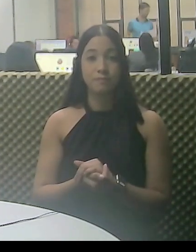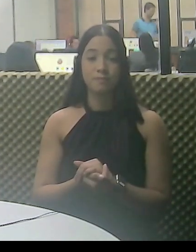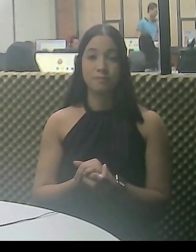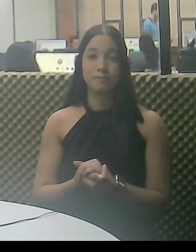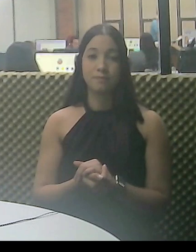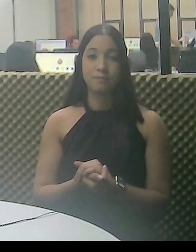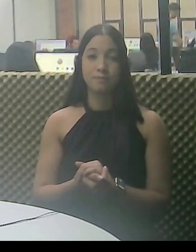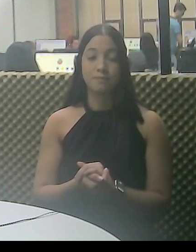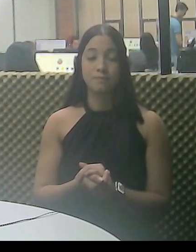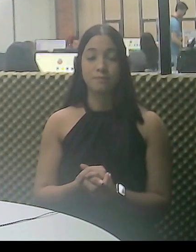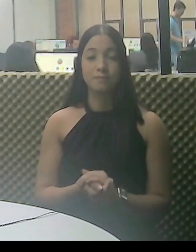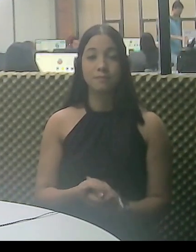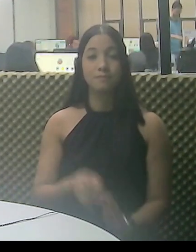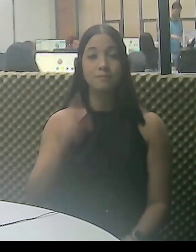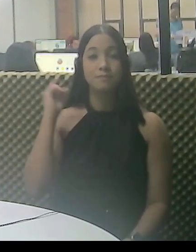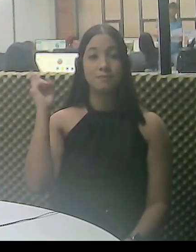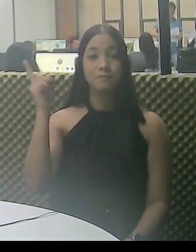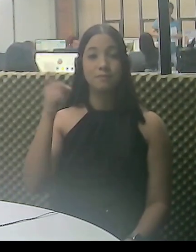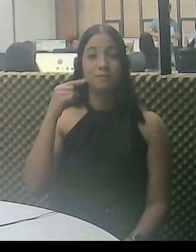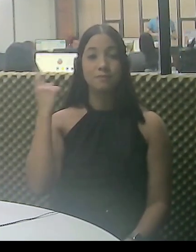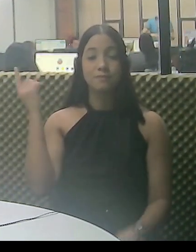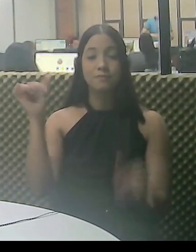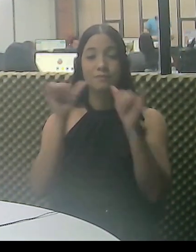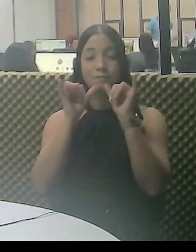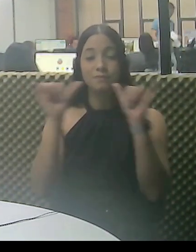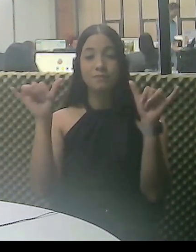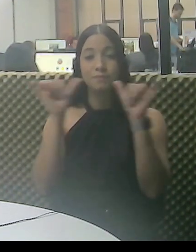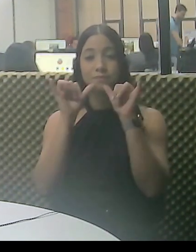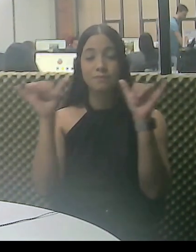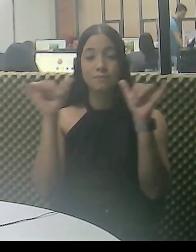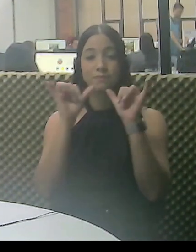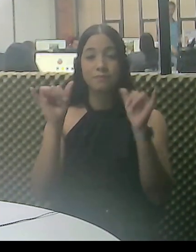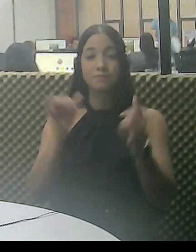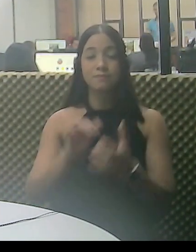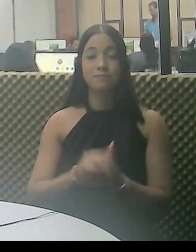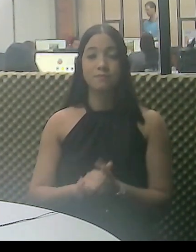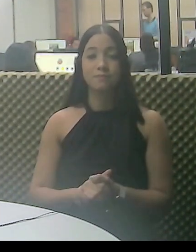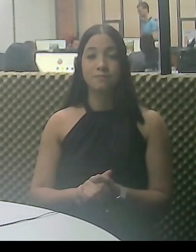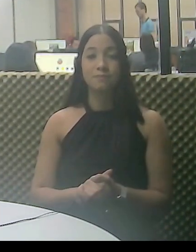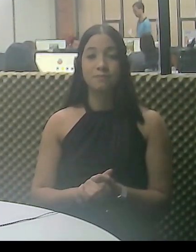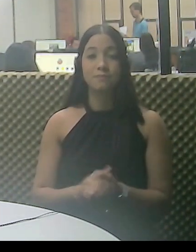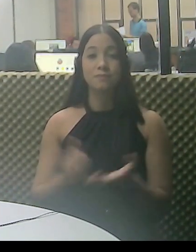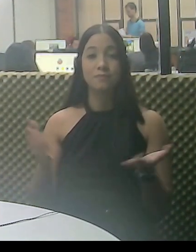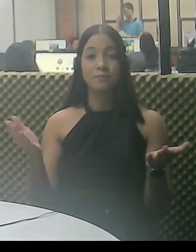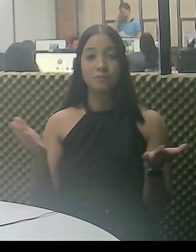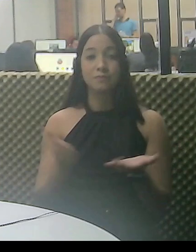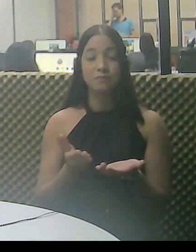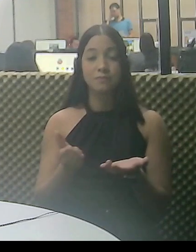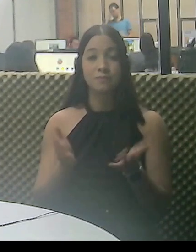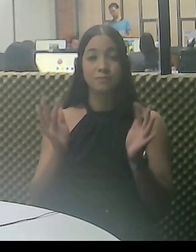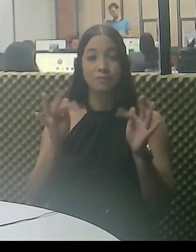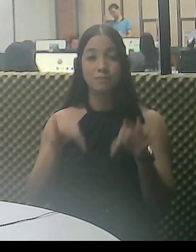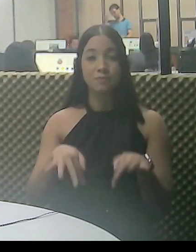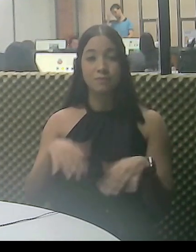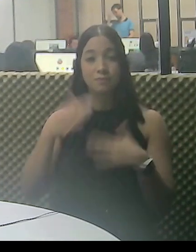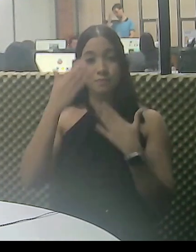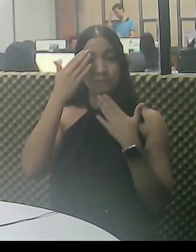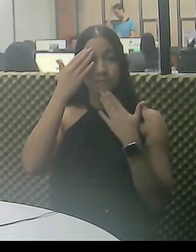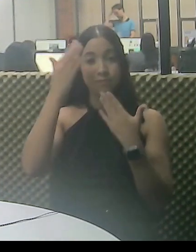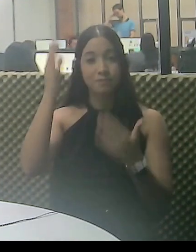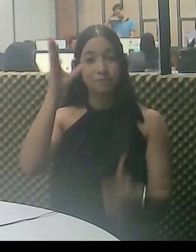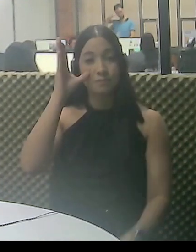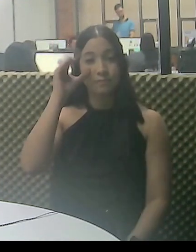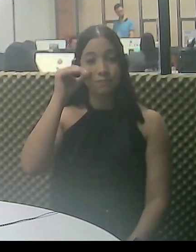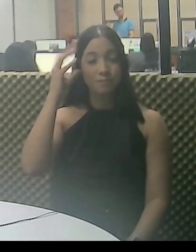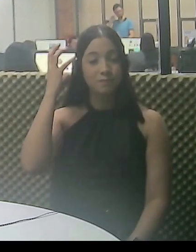Giro de notícias. E a edição de hoje fica por aqui. Obrigado pela